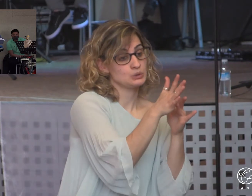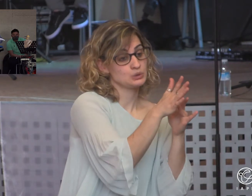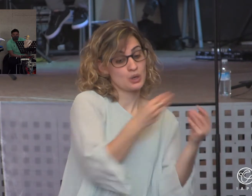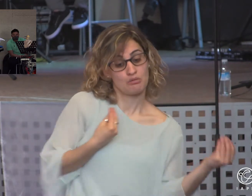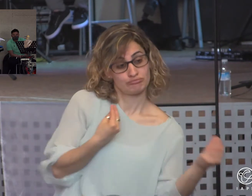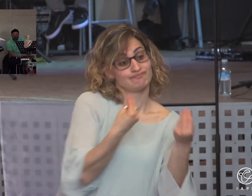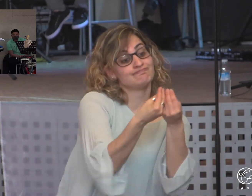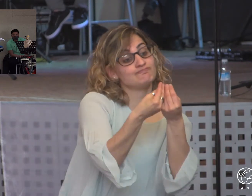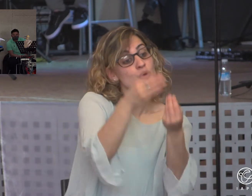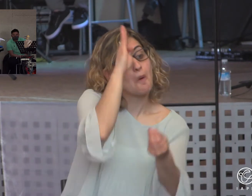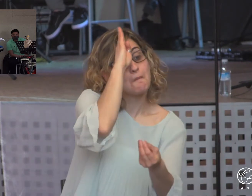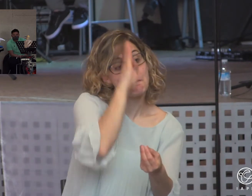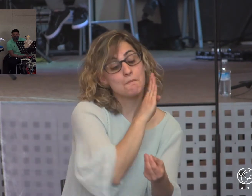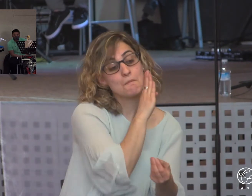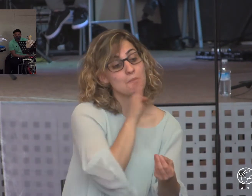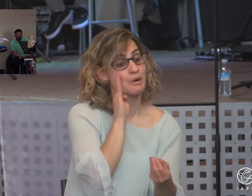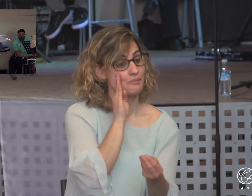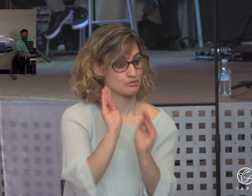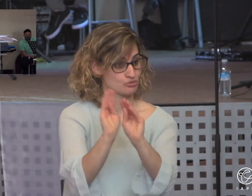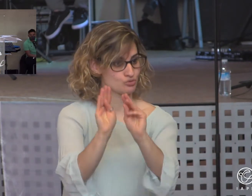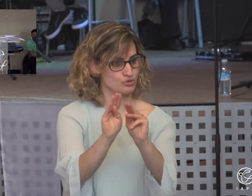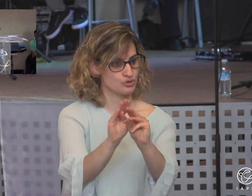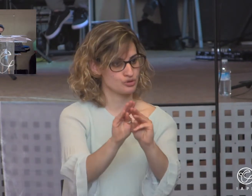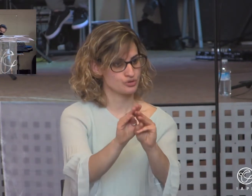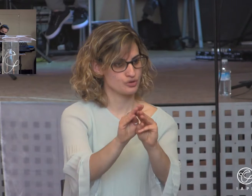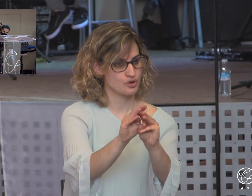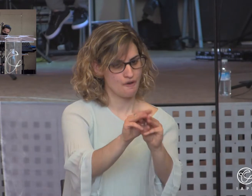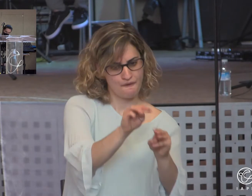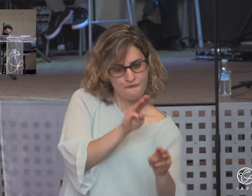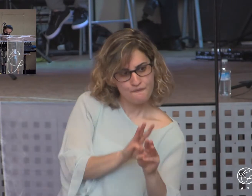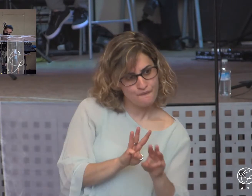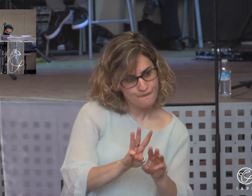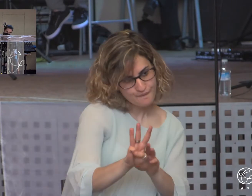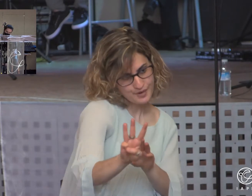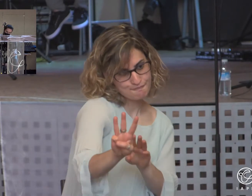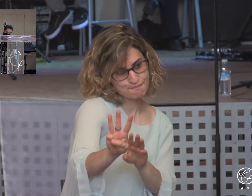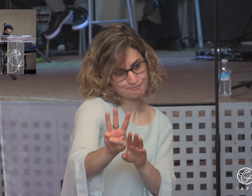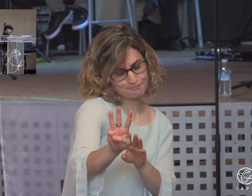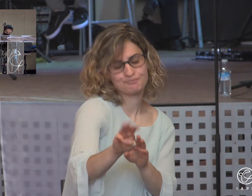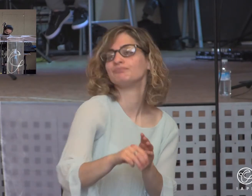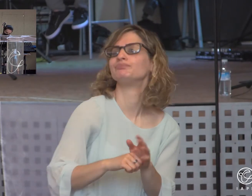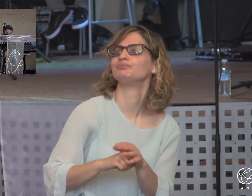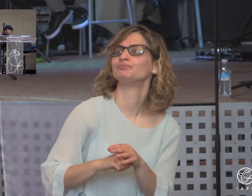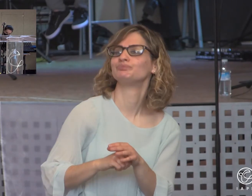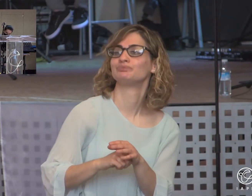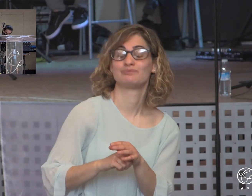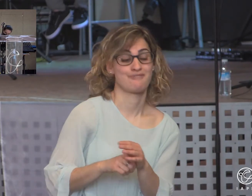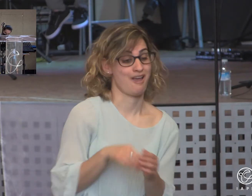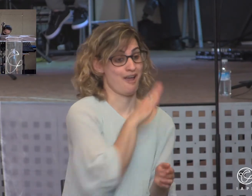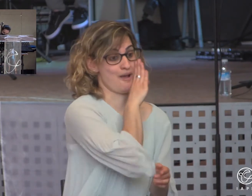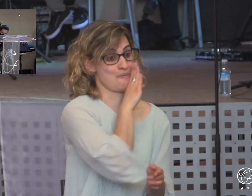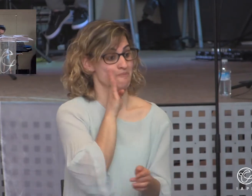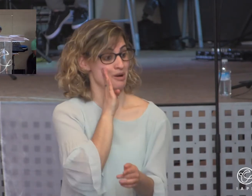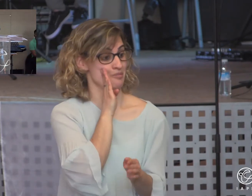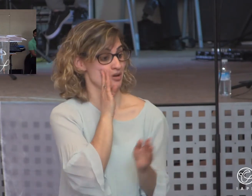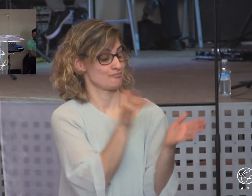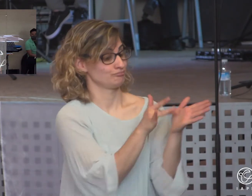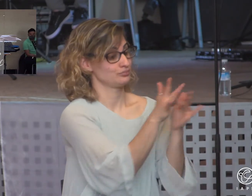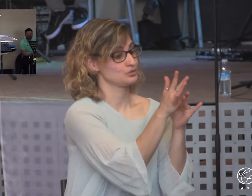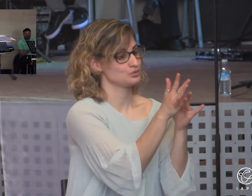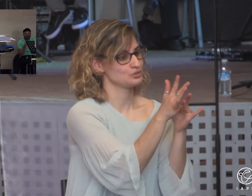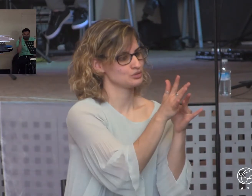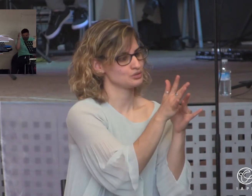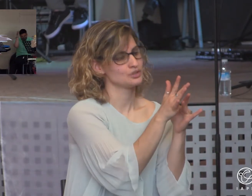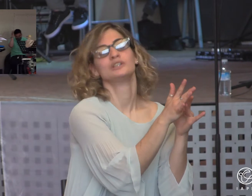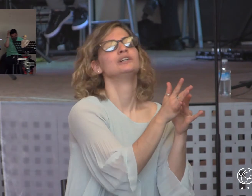todas estas cosas en el corazón. ¿Cuántas cosas guardan las madres? ¿Cuántas cosas guardan las madres?